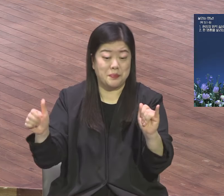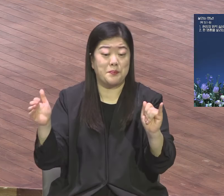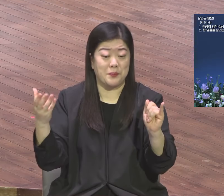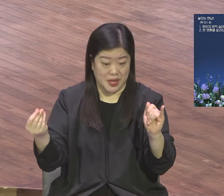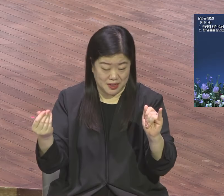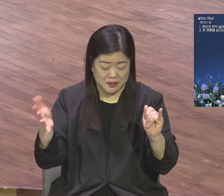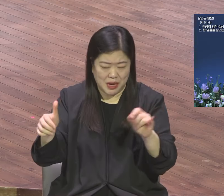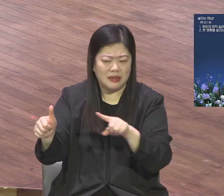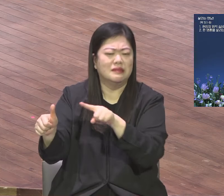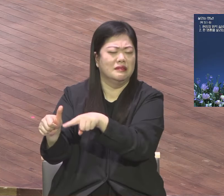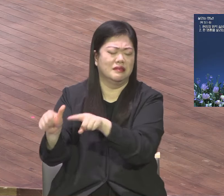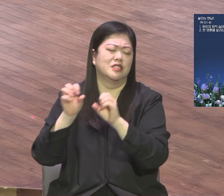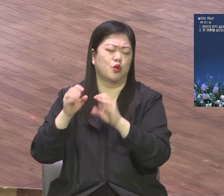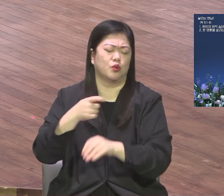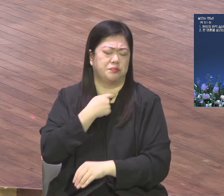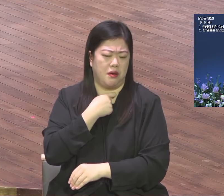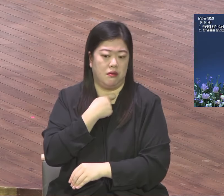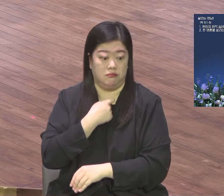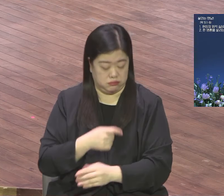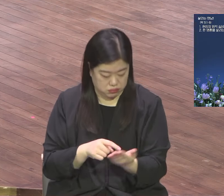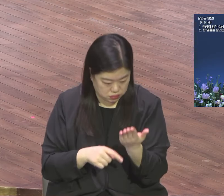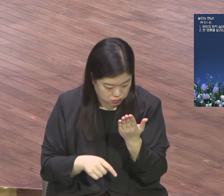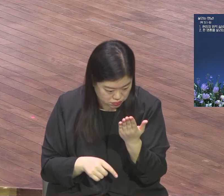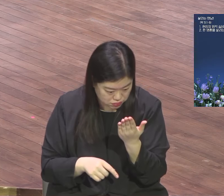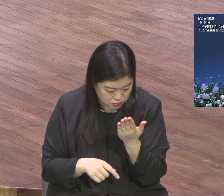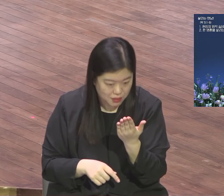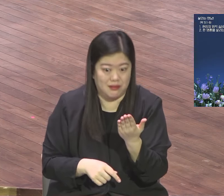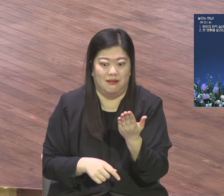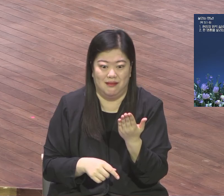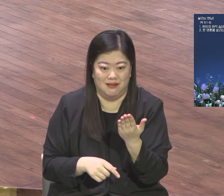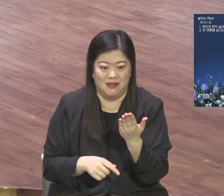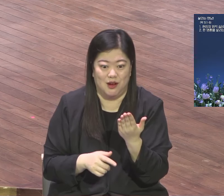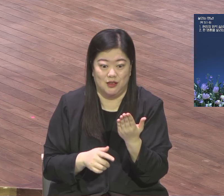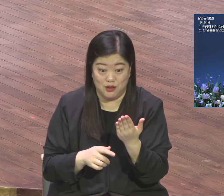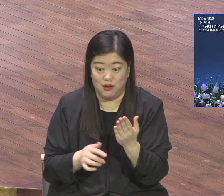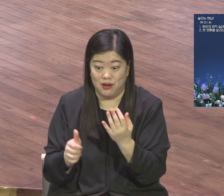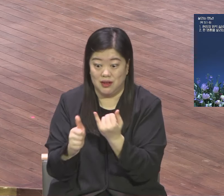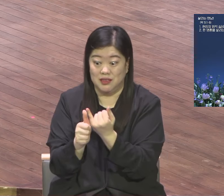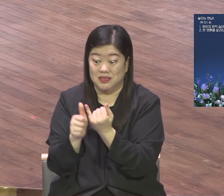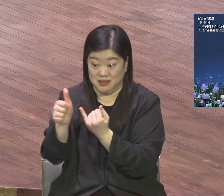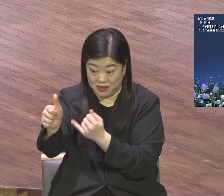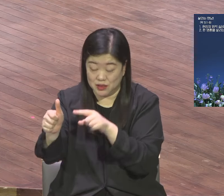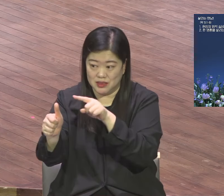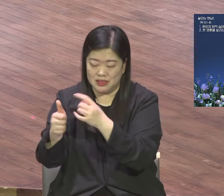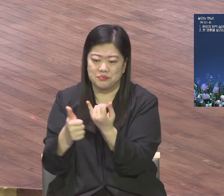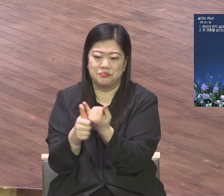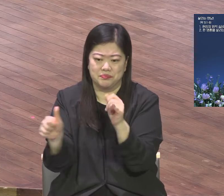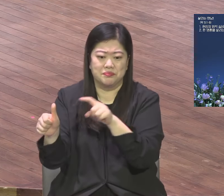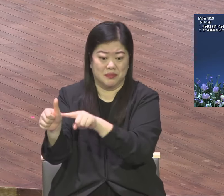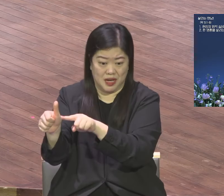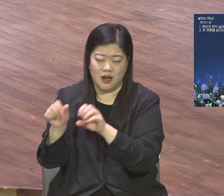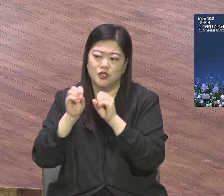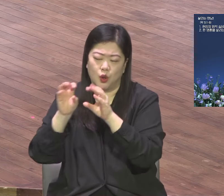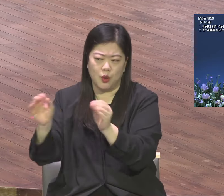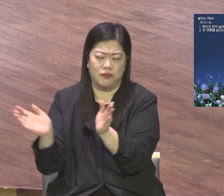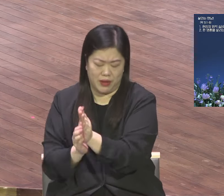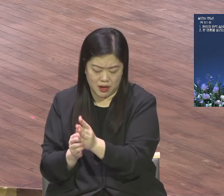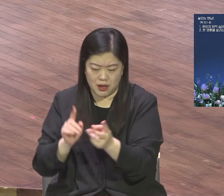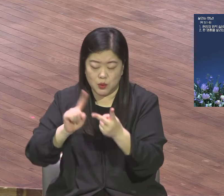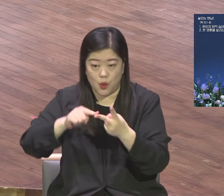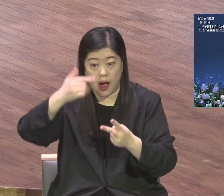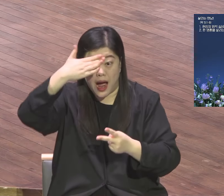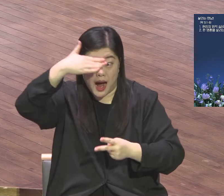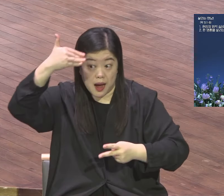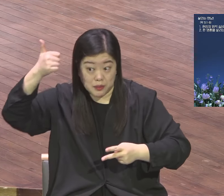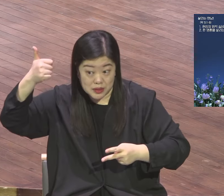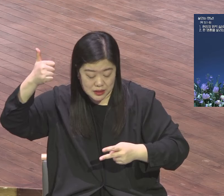것 같지 않았던 할아버지가 예수님을 영접했다는 것을 보고 손자가 이런 고백을 했어요.